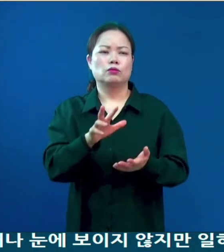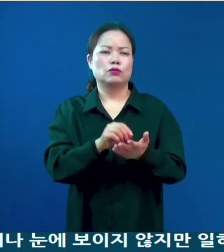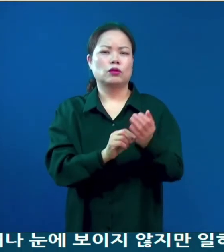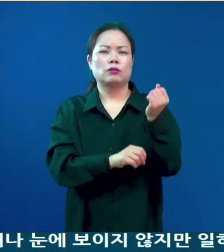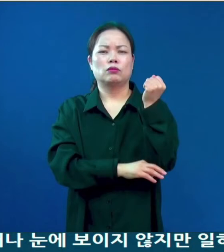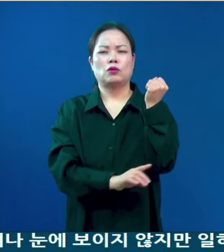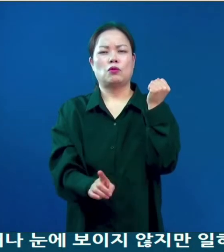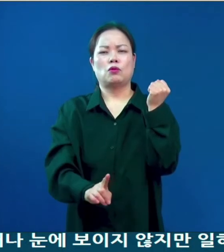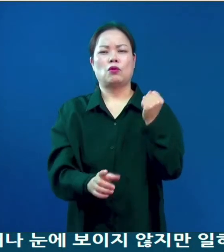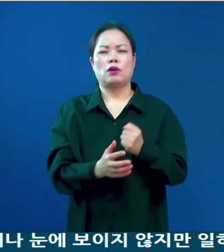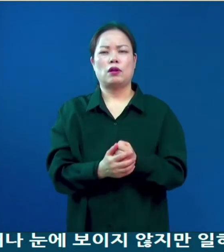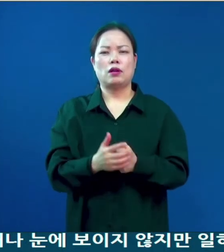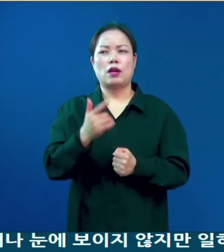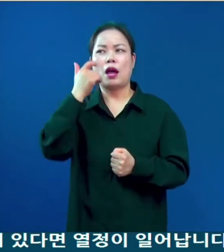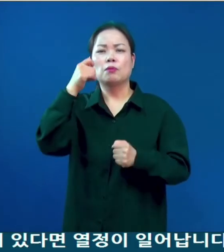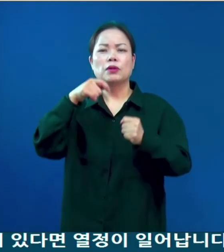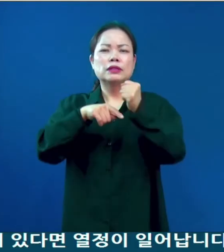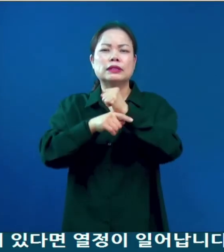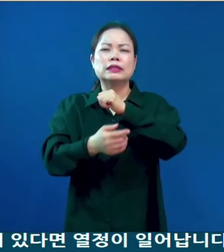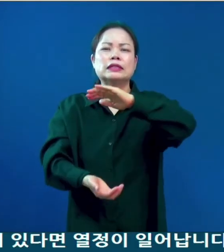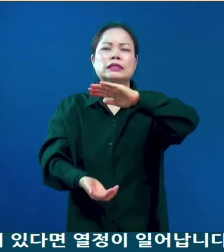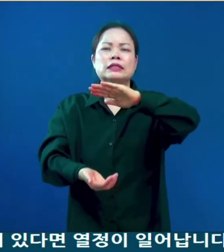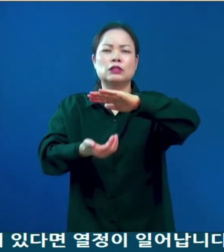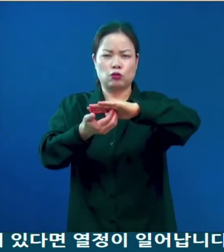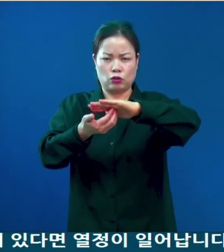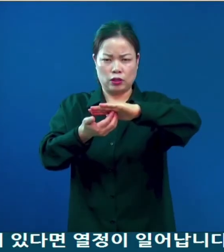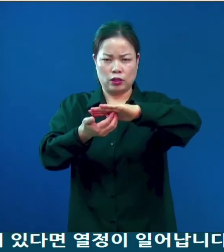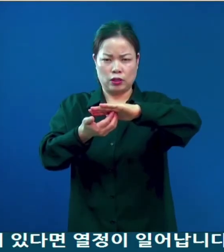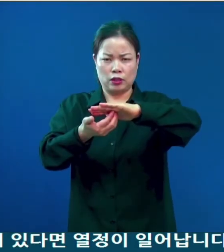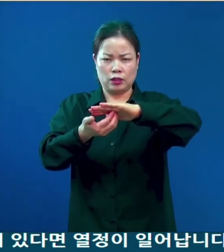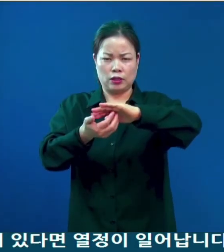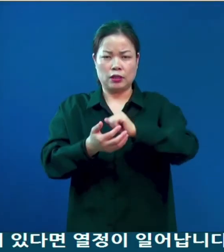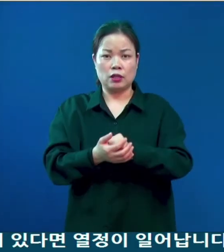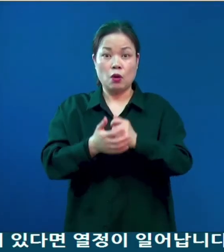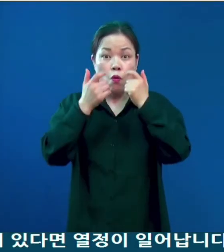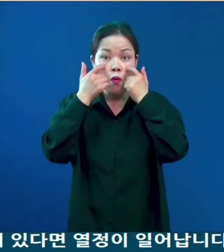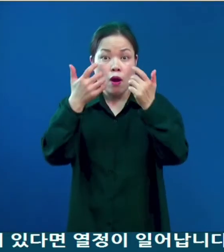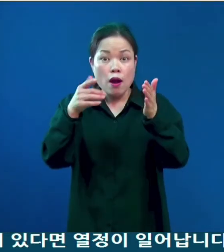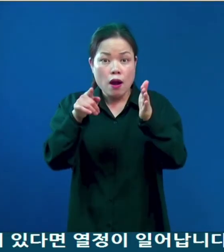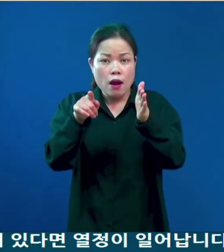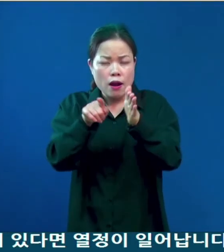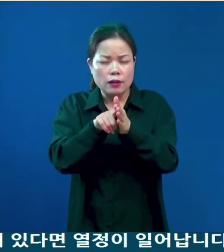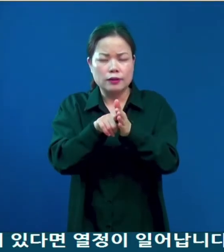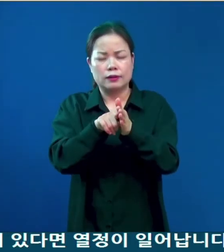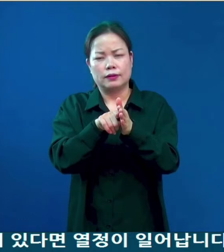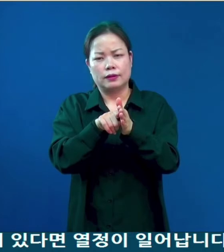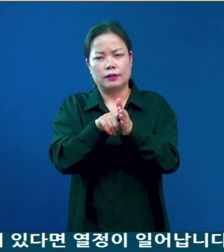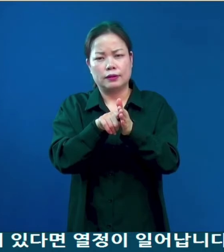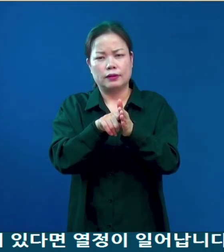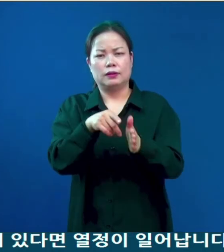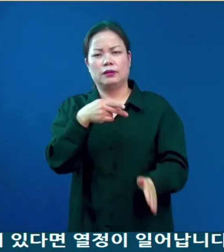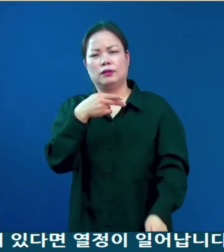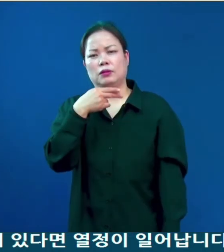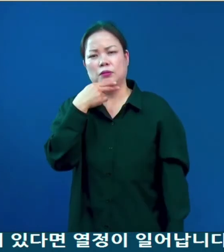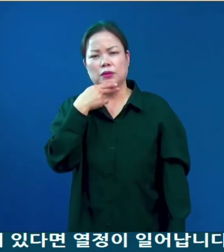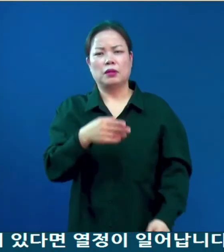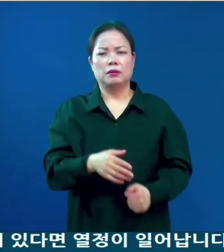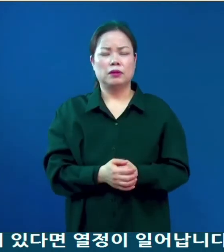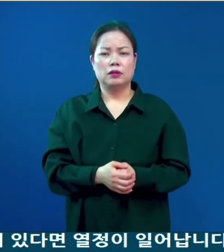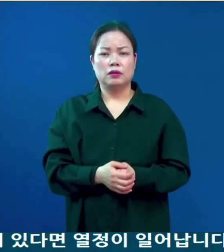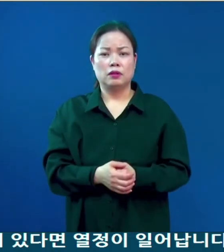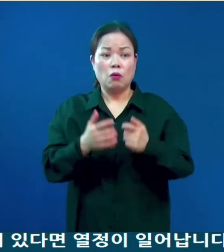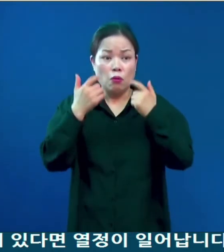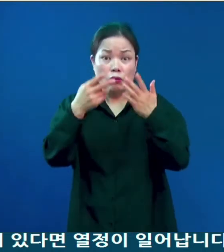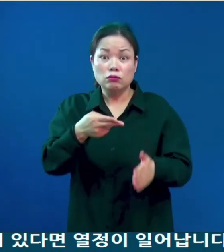본질이 뭐라고요? 아버지의 뜻이 이루어지이다, 이런 확신이 부재하기 때문이라는 거예요. 부재하기 때문. 그래서